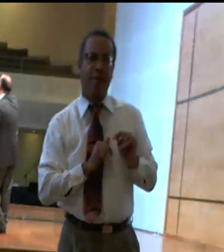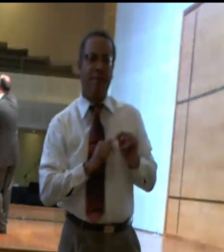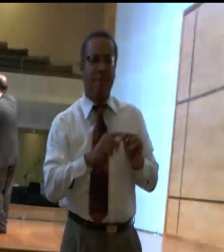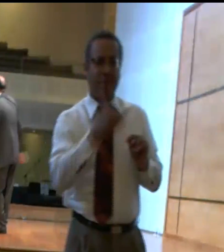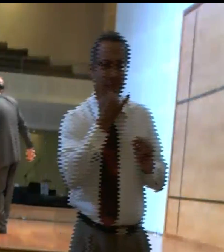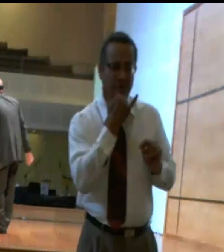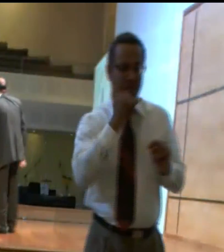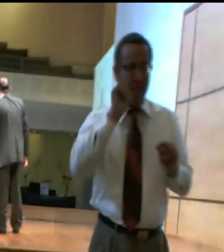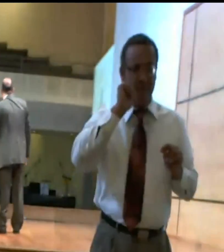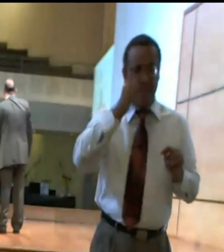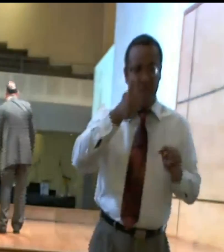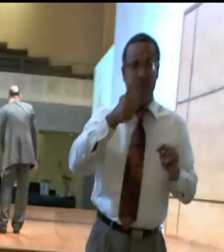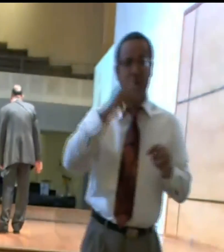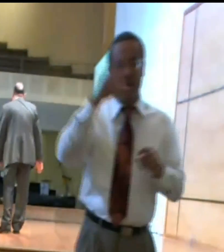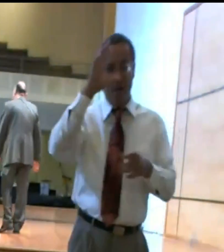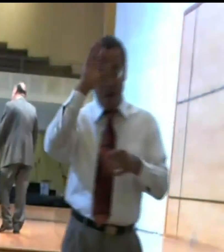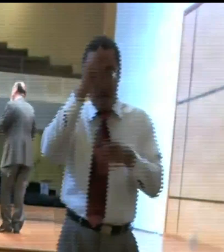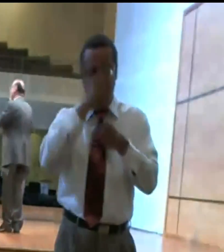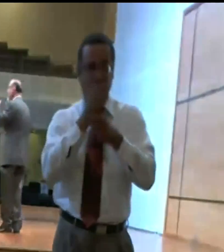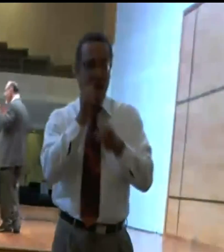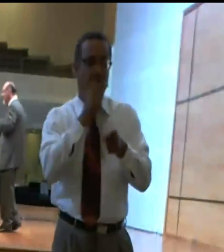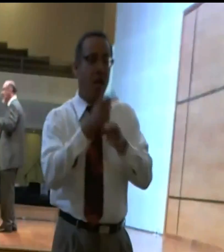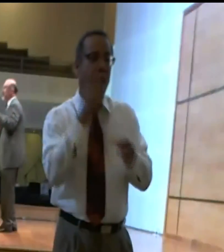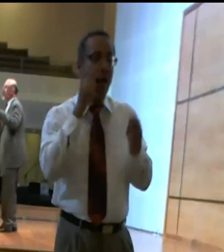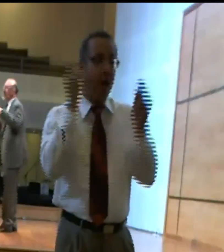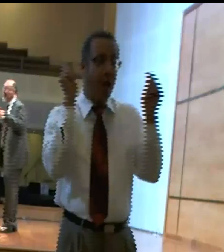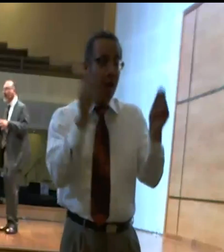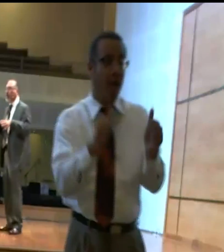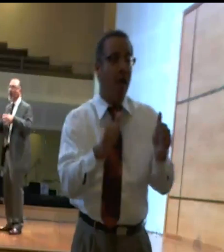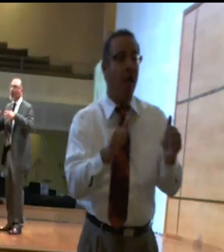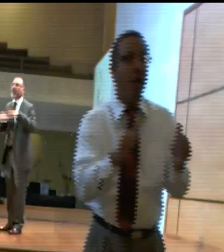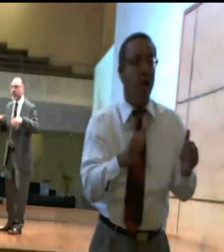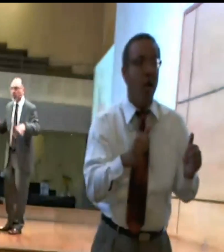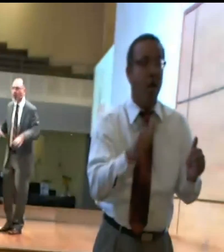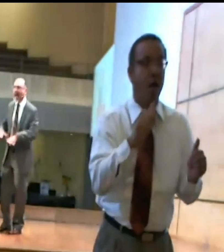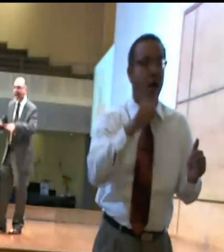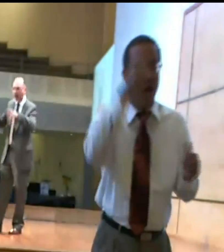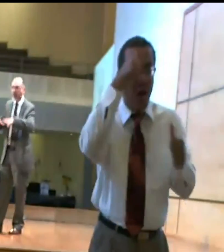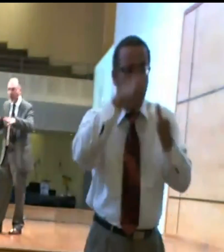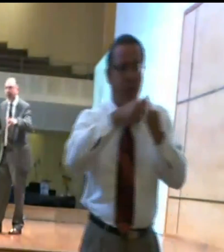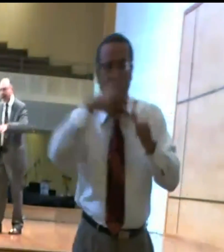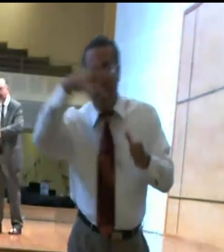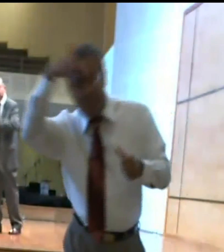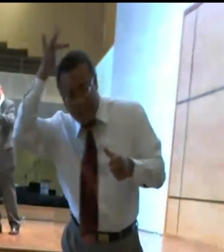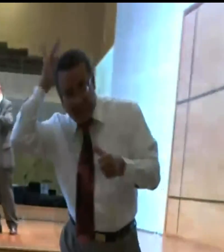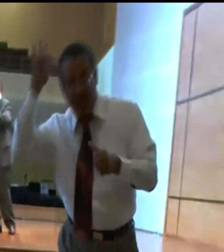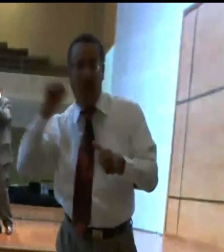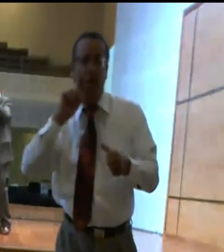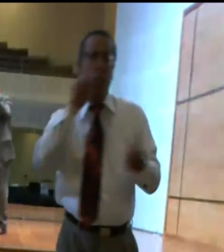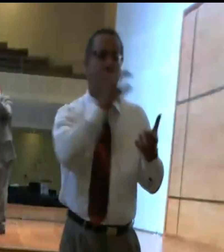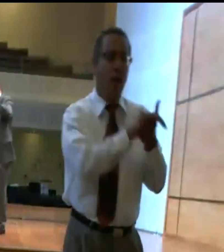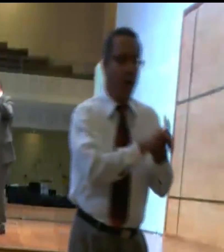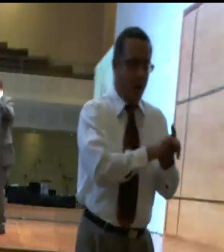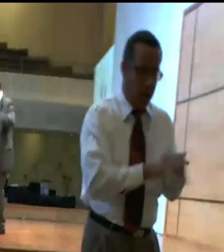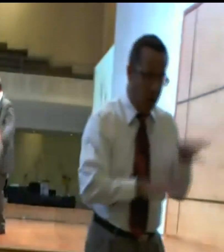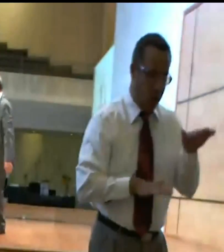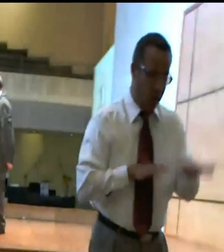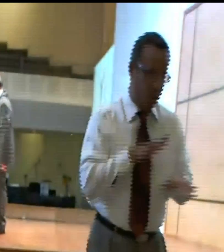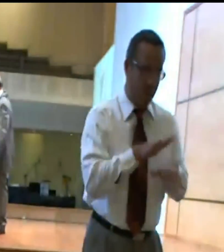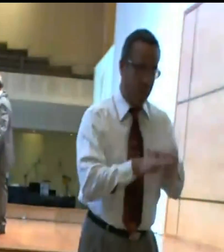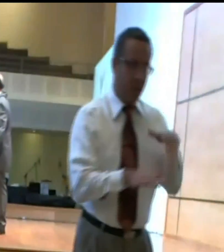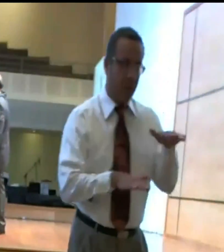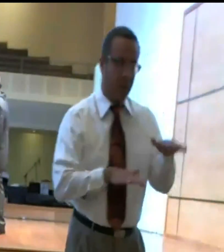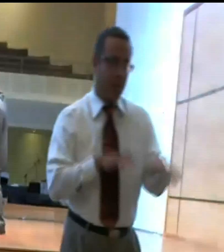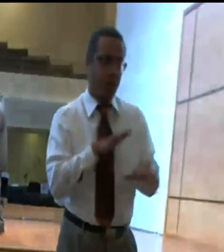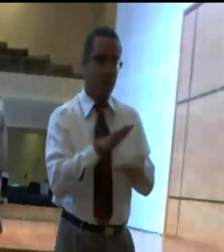¿Qué pasa mañana, mis amados hermanos, si de repente el movimiento homosexual en nuestro país, que está caminando, ya invitaron a